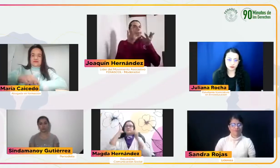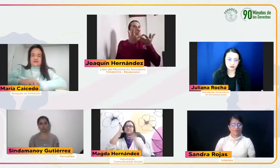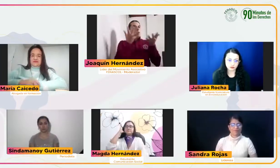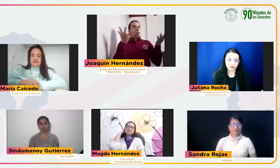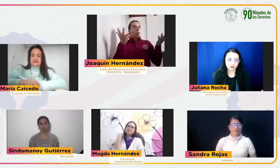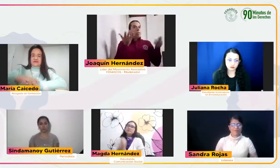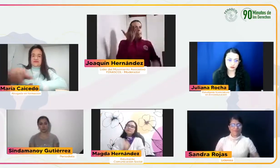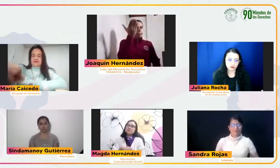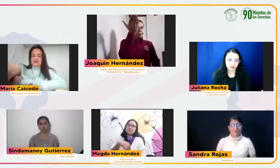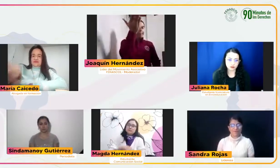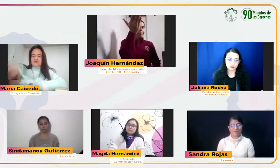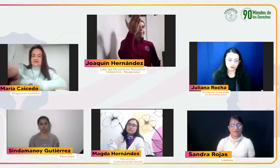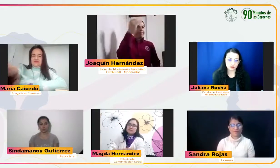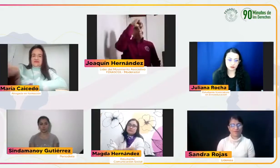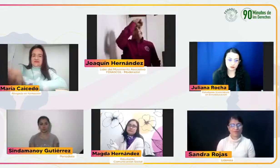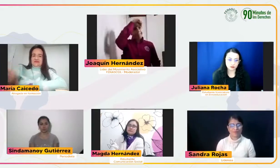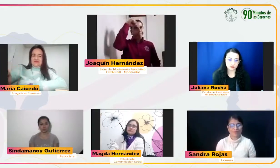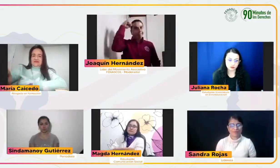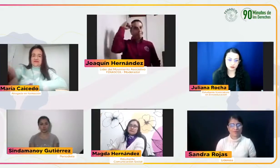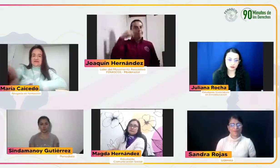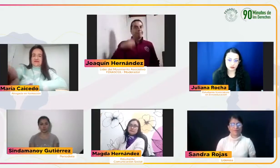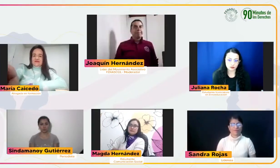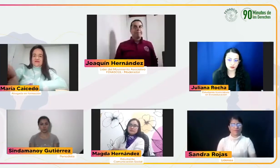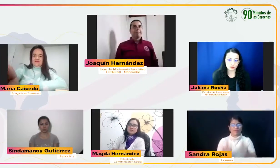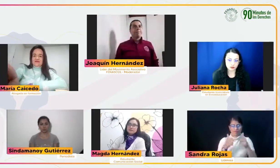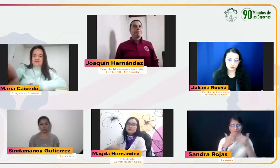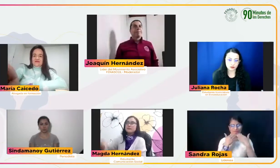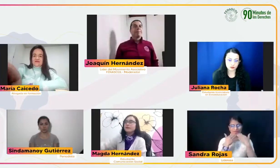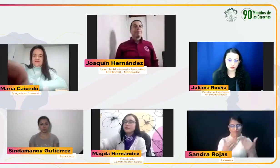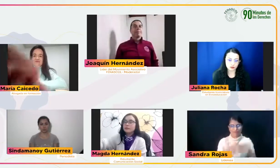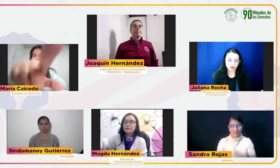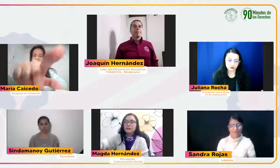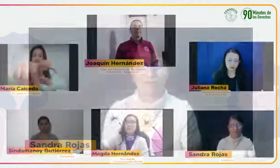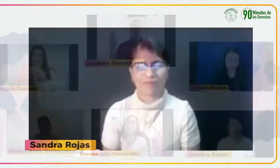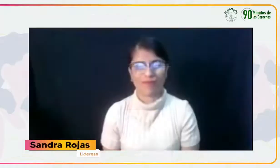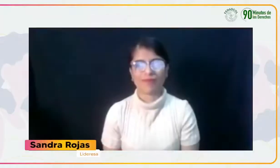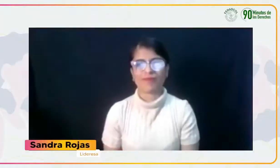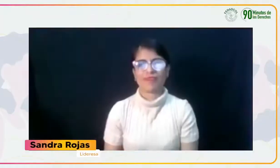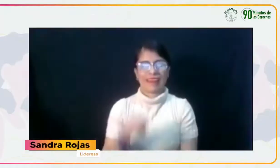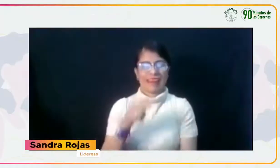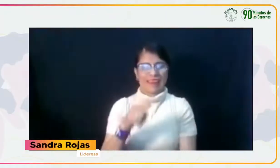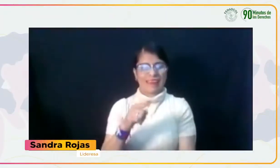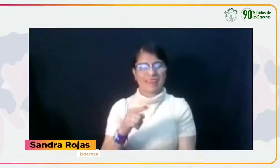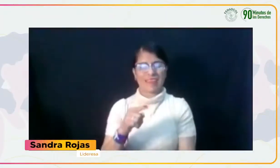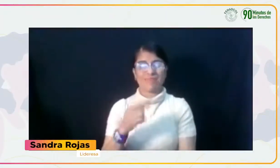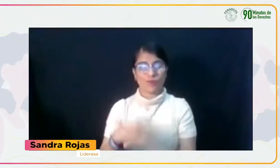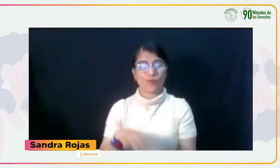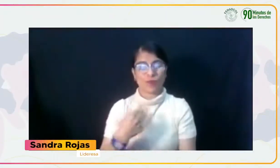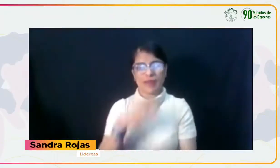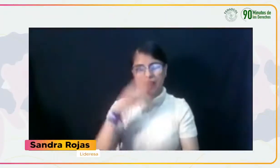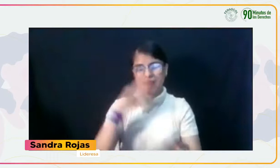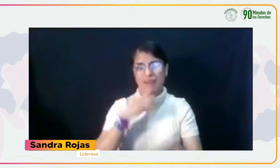Muy interesante todos esos aportes y muchas reflexiones que han permitido pues con sus opiniones. Dale,